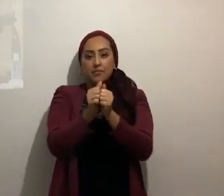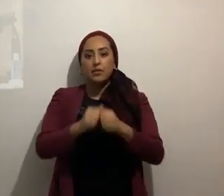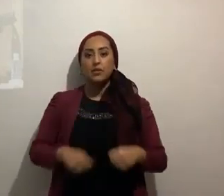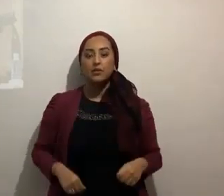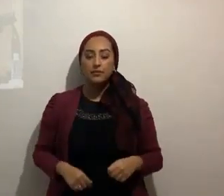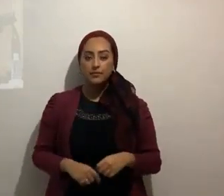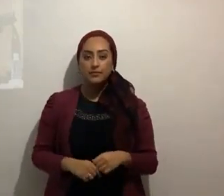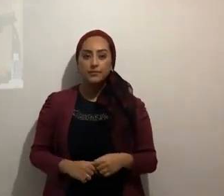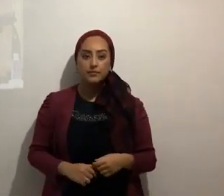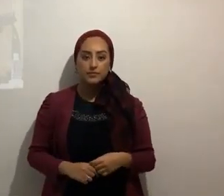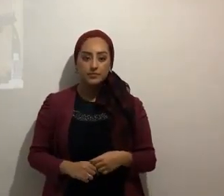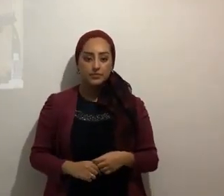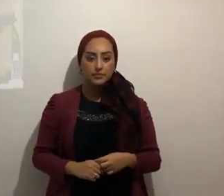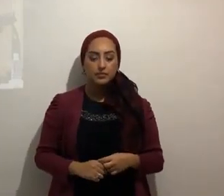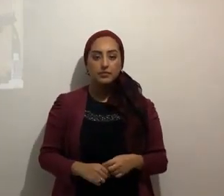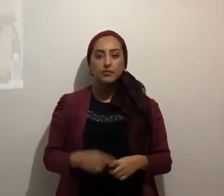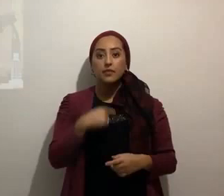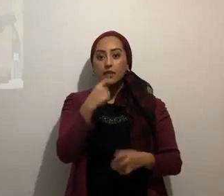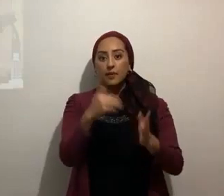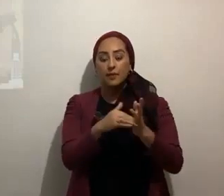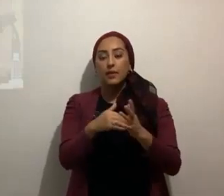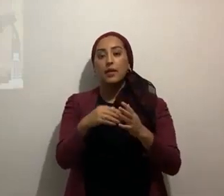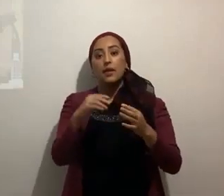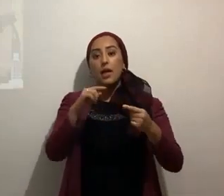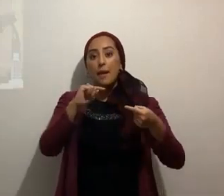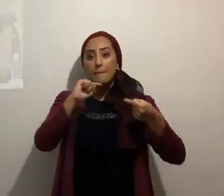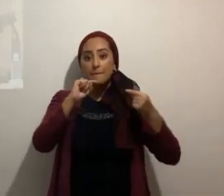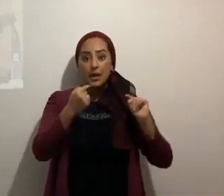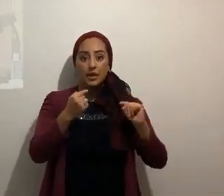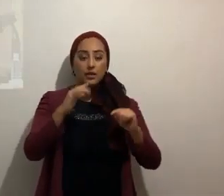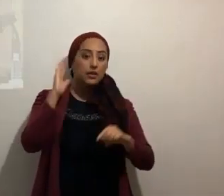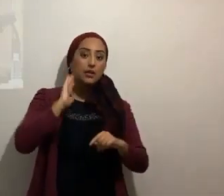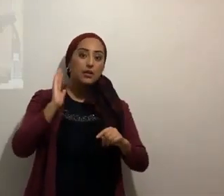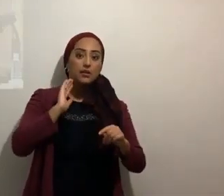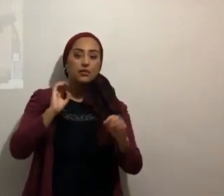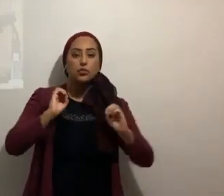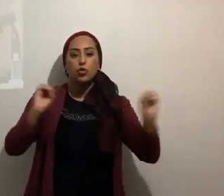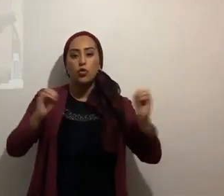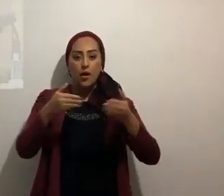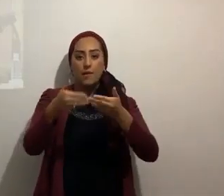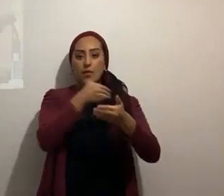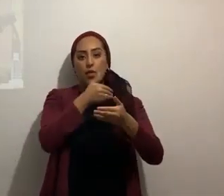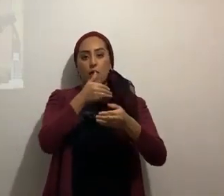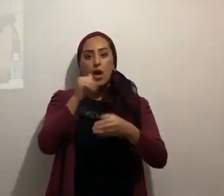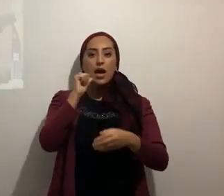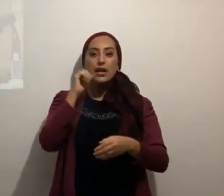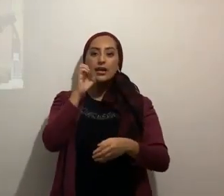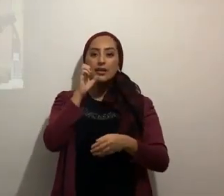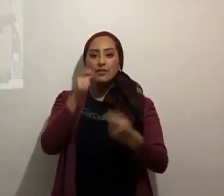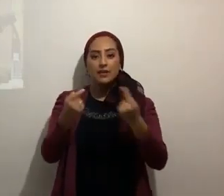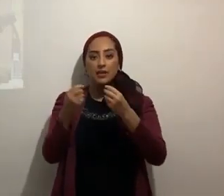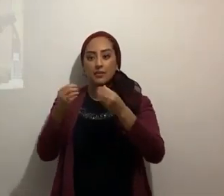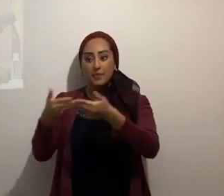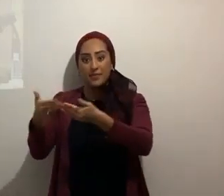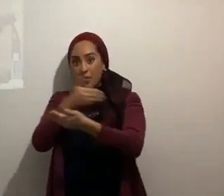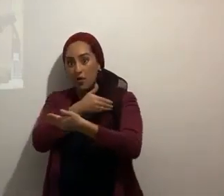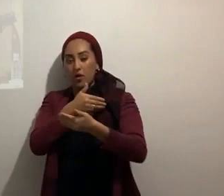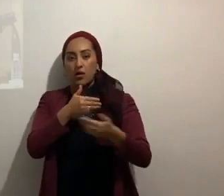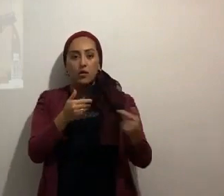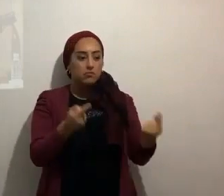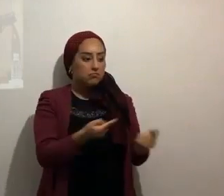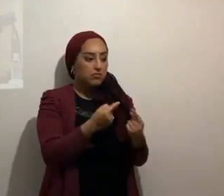Ahora, repito, cosa que el dolor no existía antes de la caída de Adán y Eva. Ahora, pongan